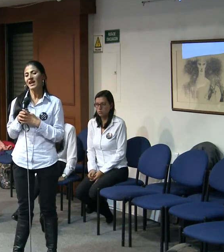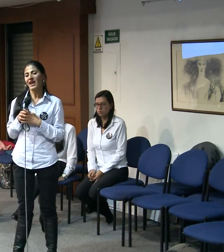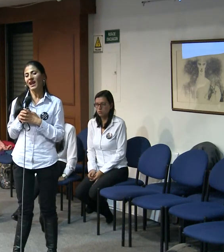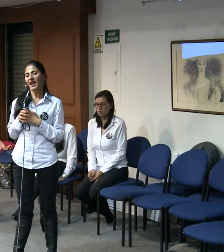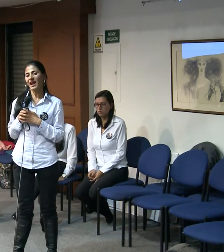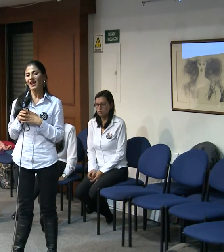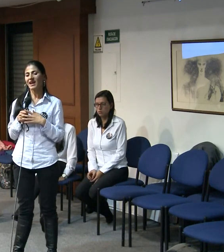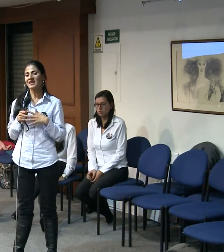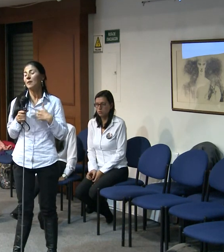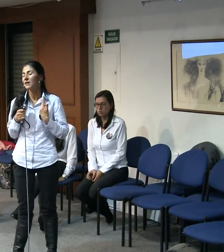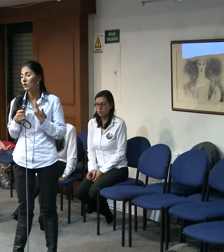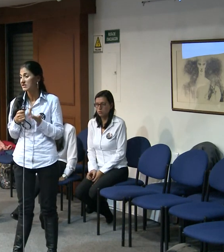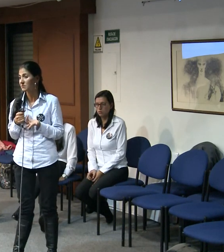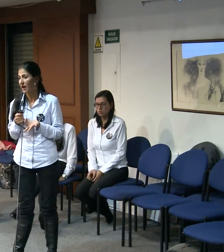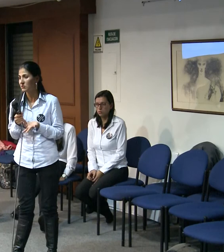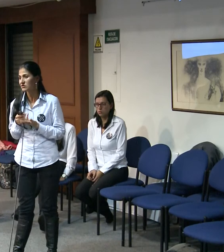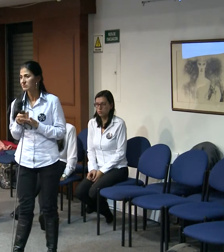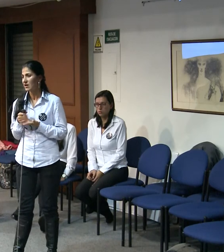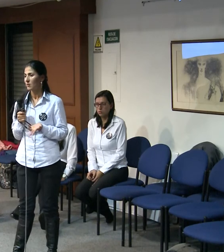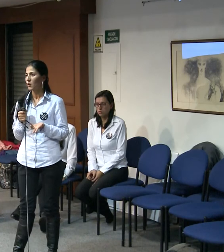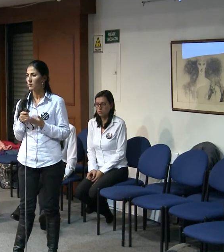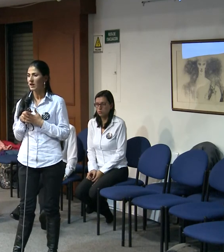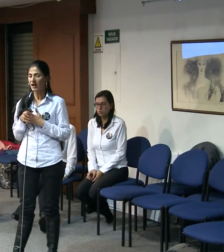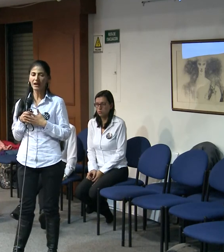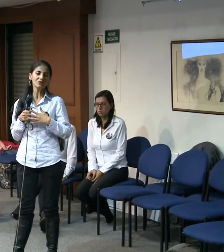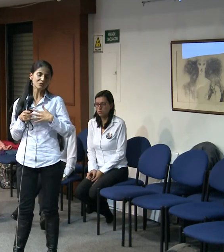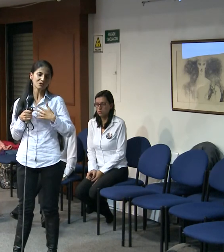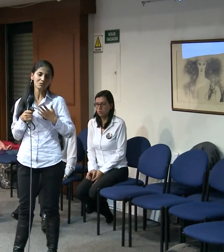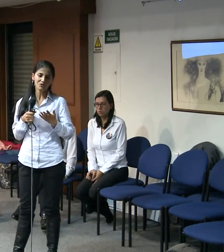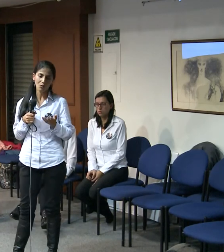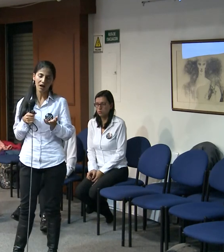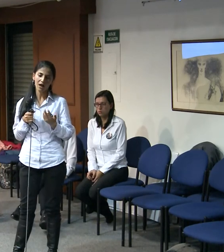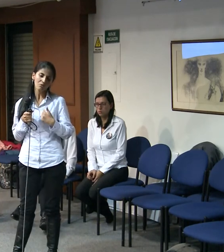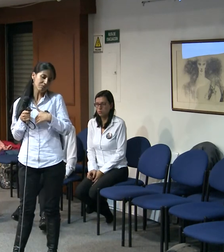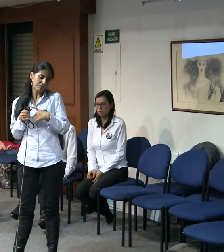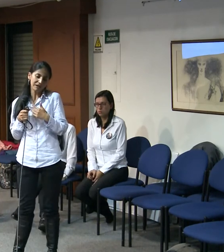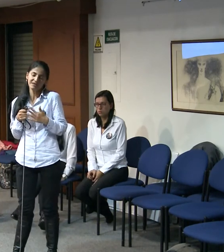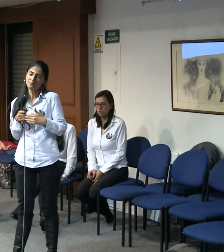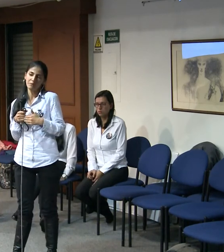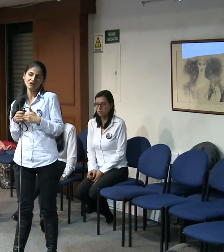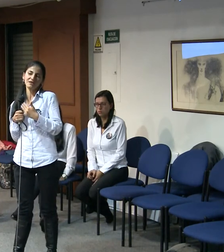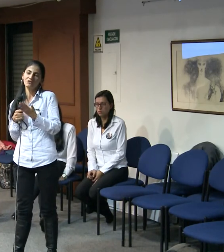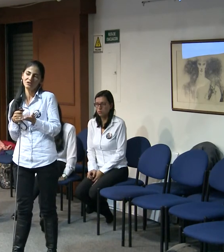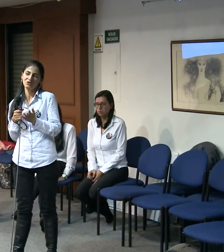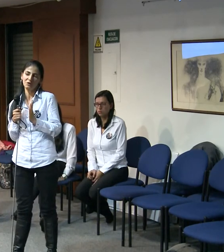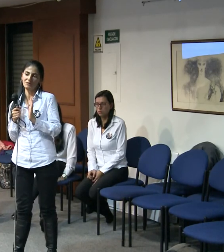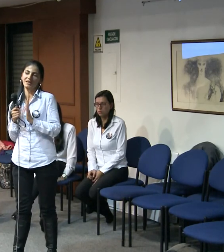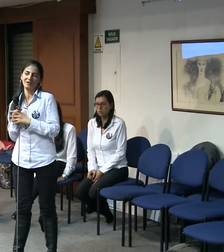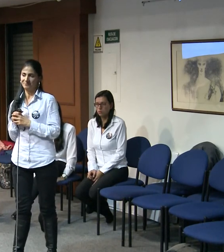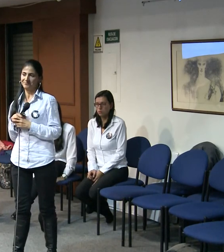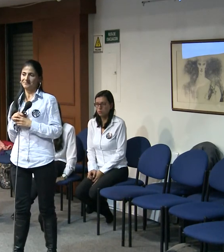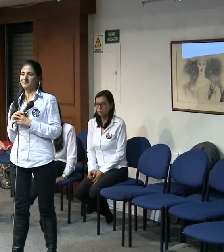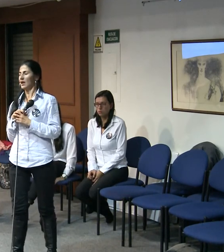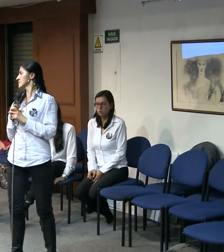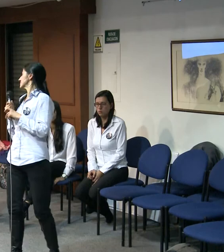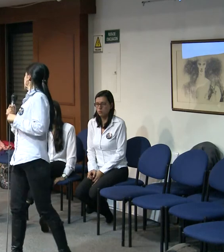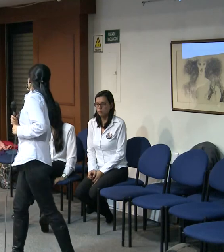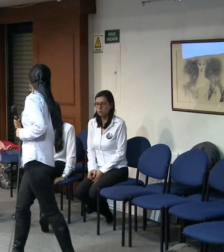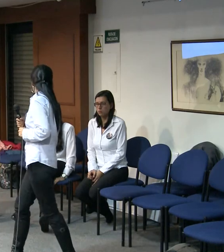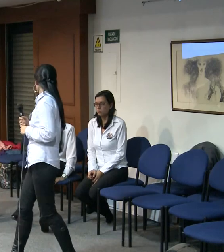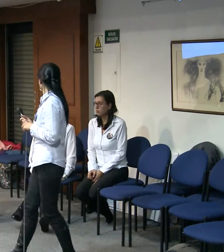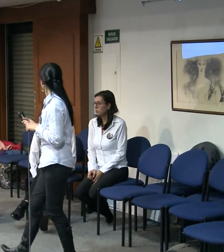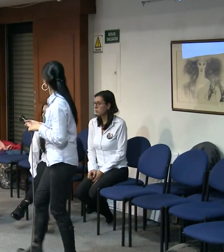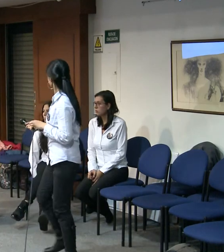que también lo aceptamos de la mejor manera, nos hicimos a un lado, participamos hasta donde se nos permitía.